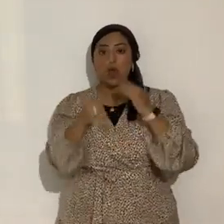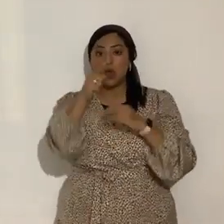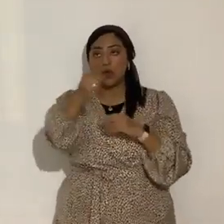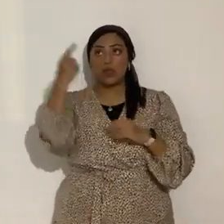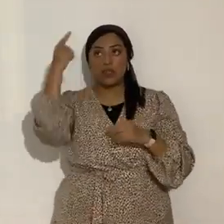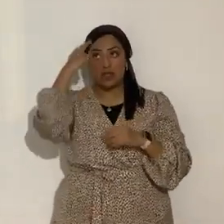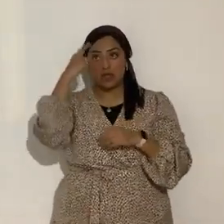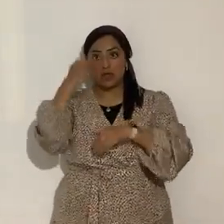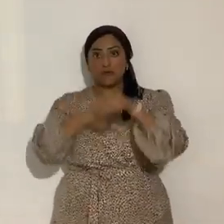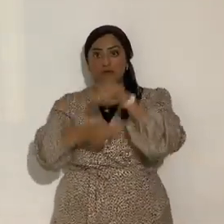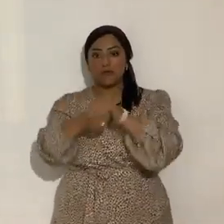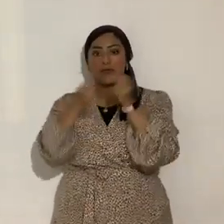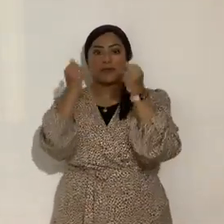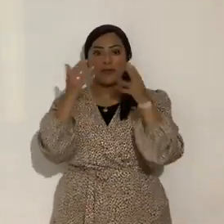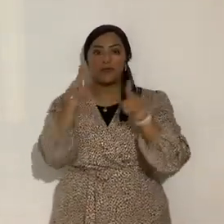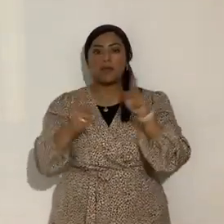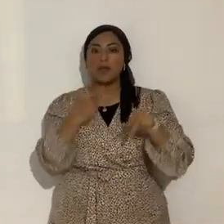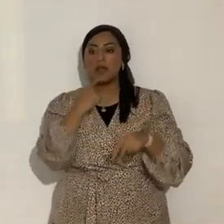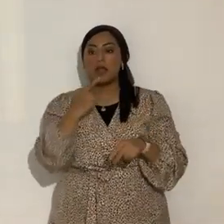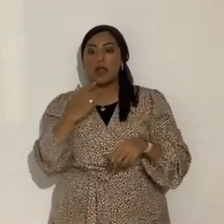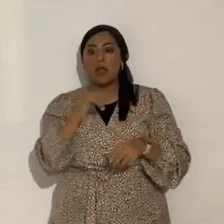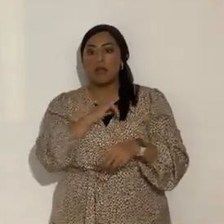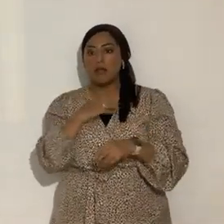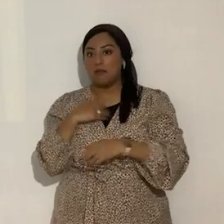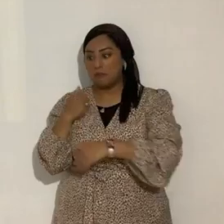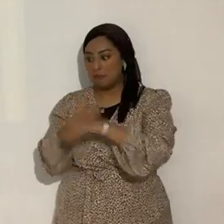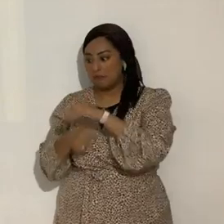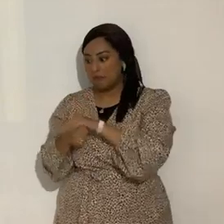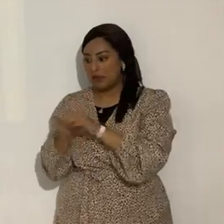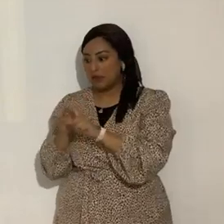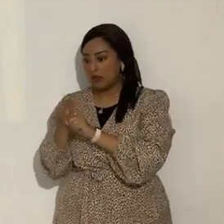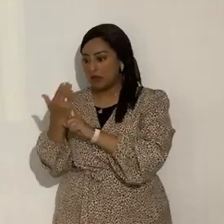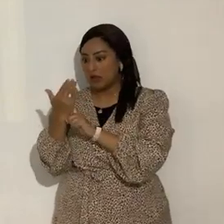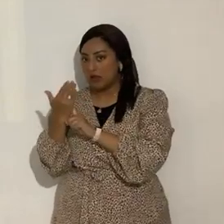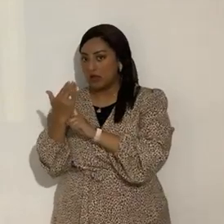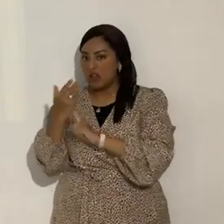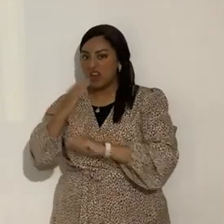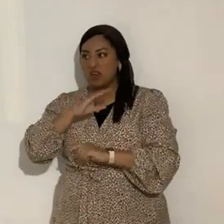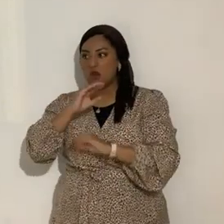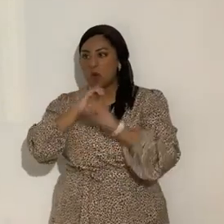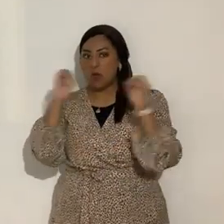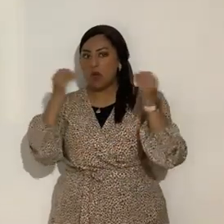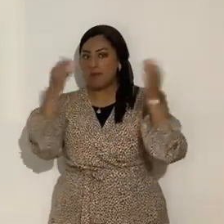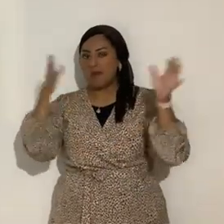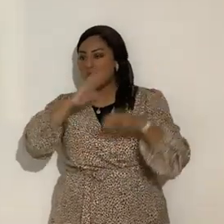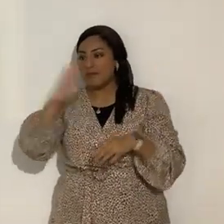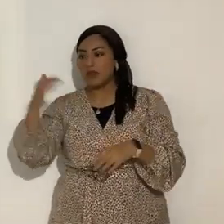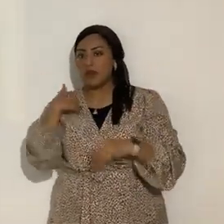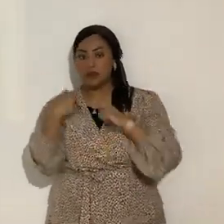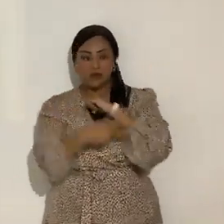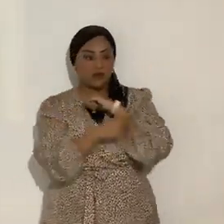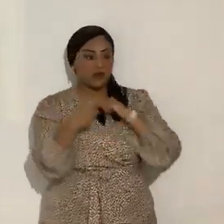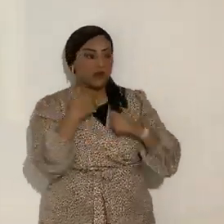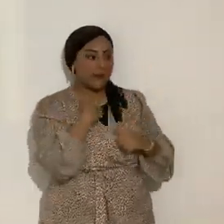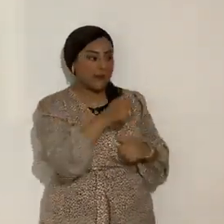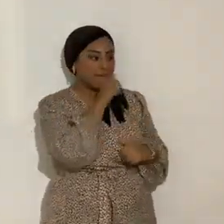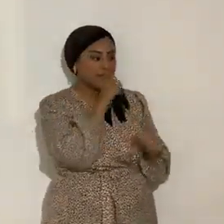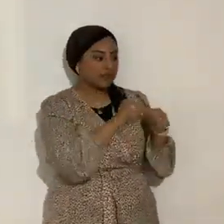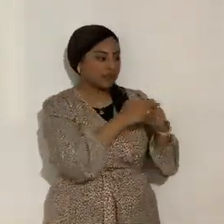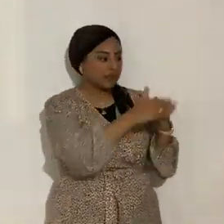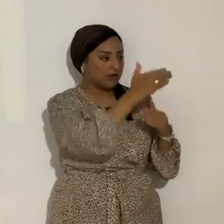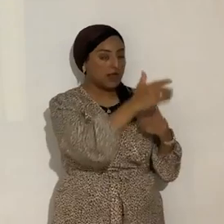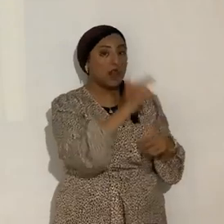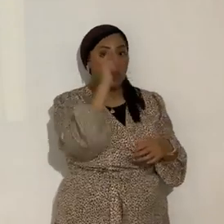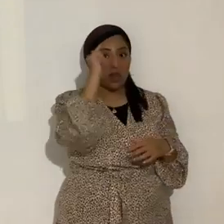has ocultado. Mucha gente dice, he ocultado este adulterio, nunca se sabrá, todo se sabrá. He robado esto, nadie lo sabrá, sí se